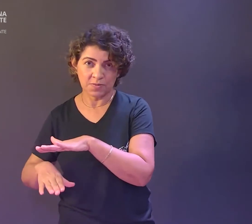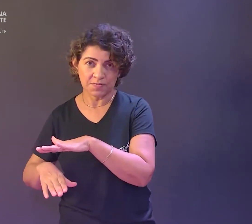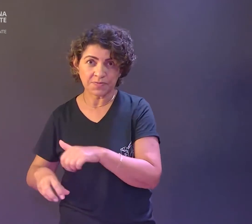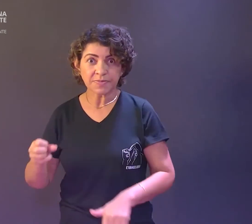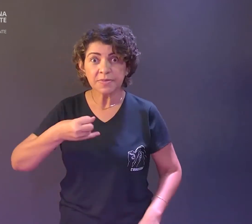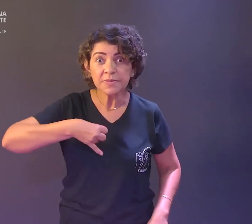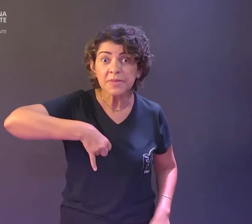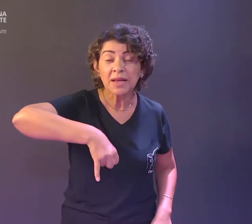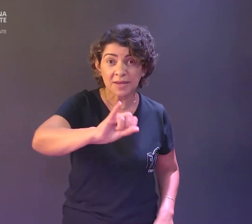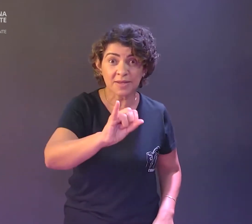a gerar frustração,